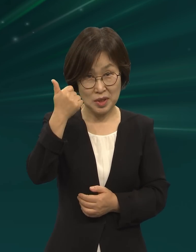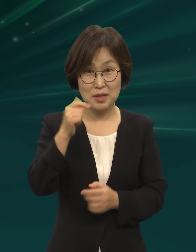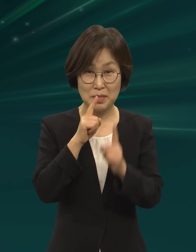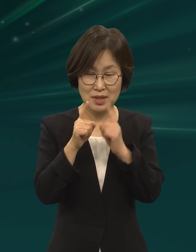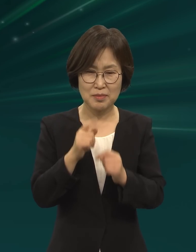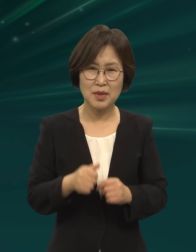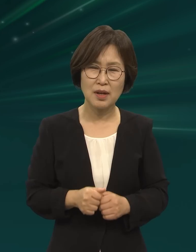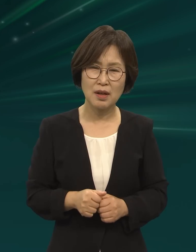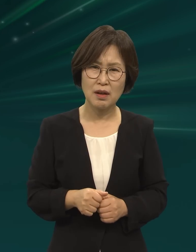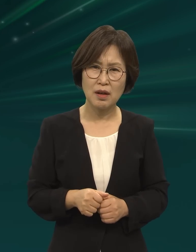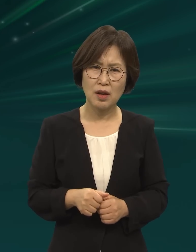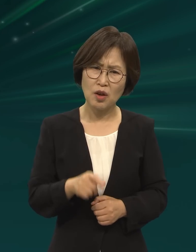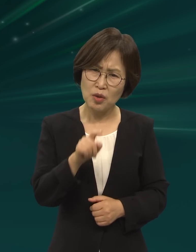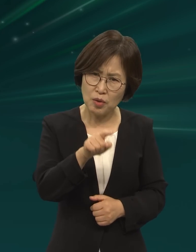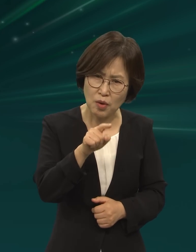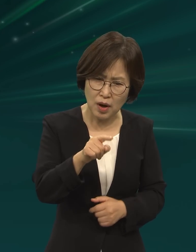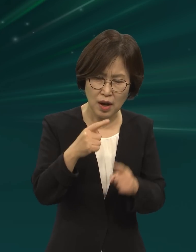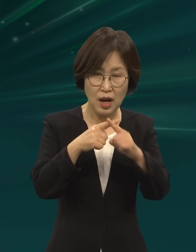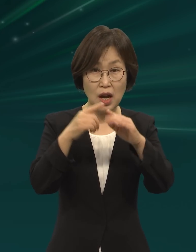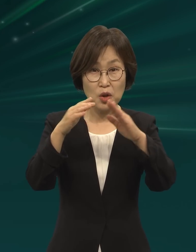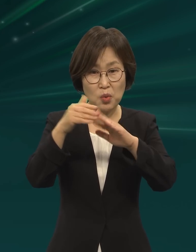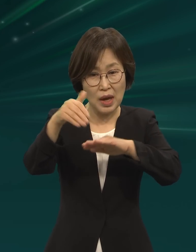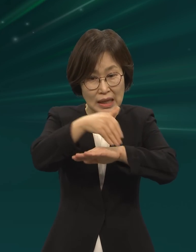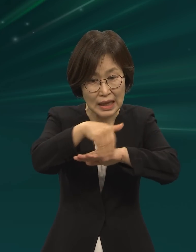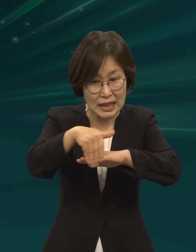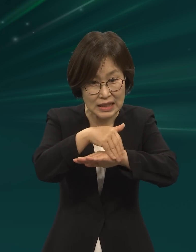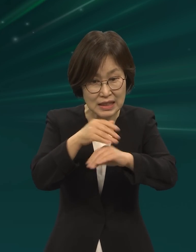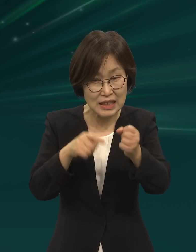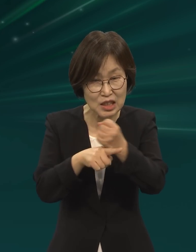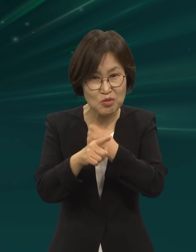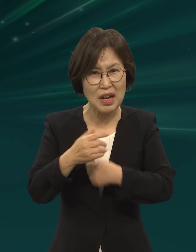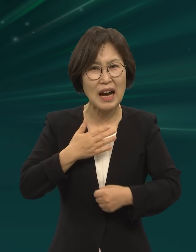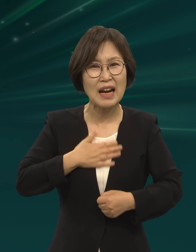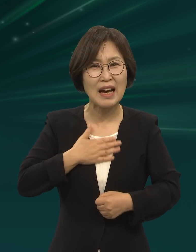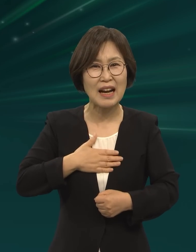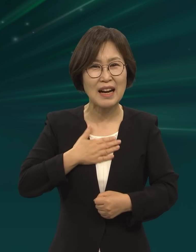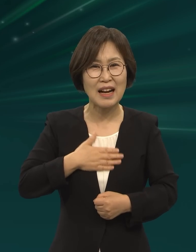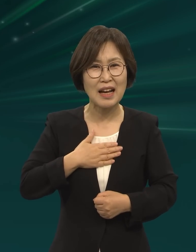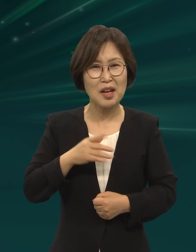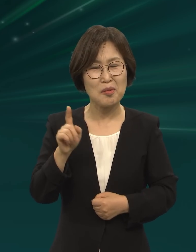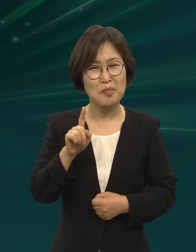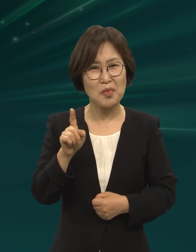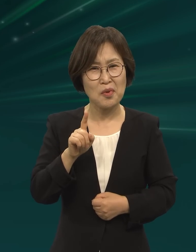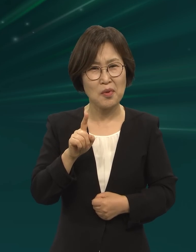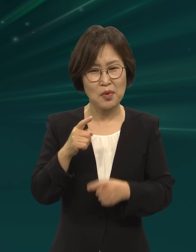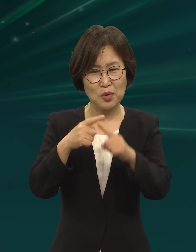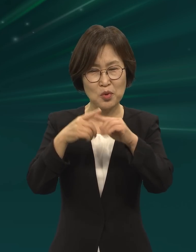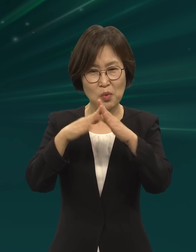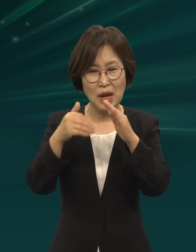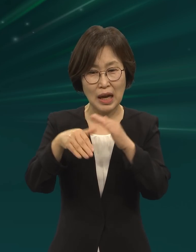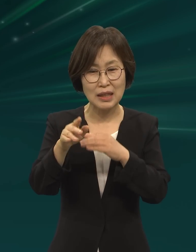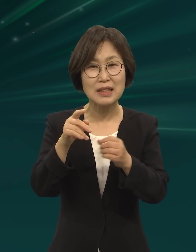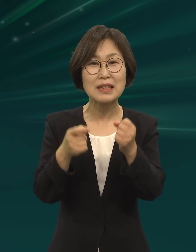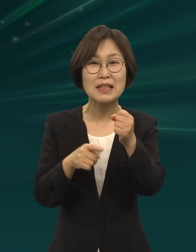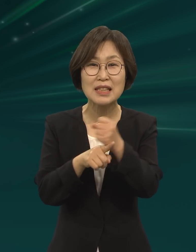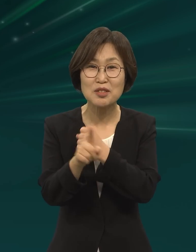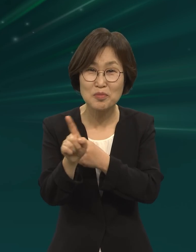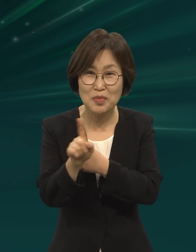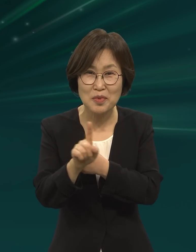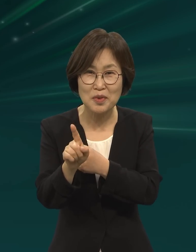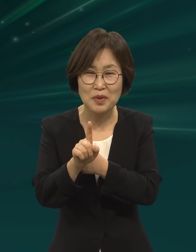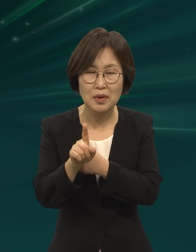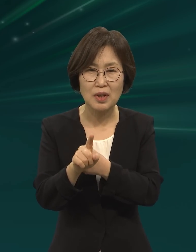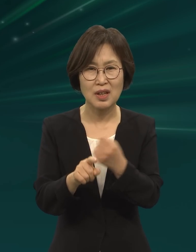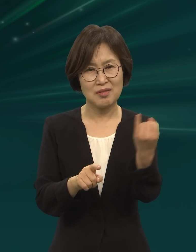목사님께서 네가 왜 교회에 오고 있는지 내가 알아. 솔직히 교회 가는 이유 중에 하나 둘 이유는